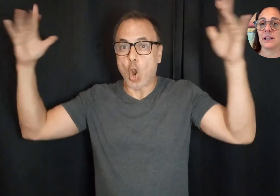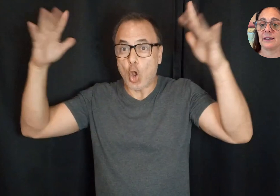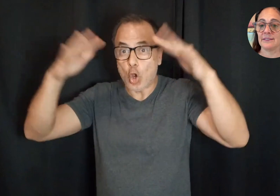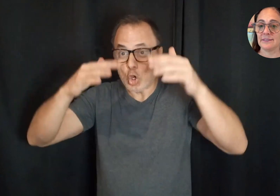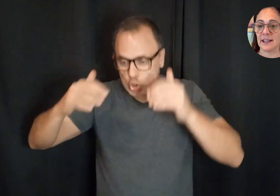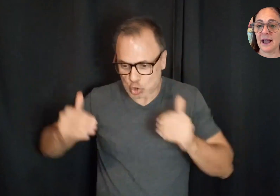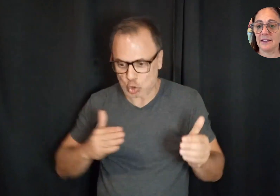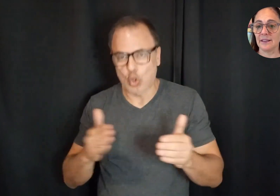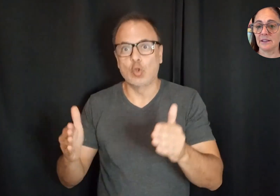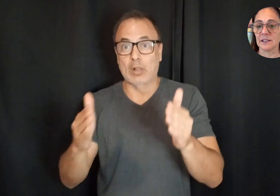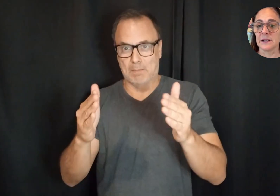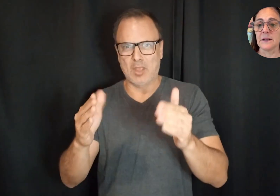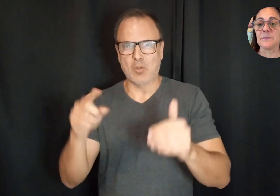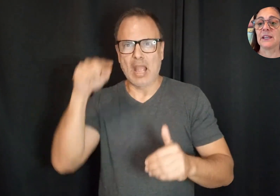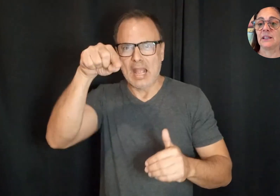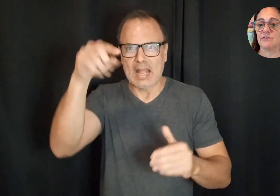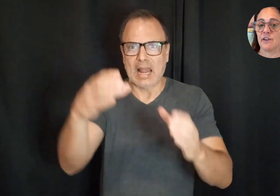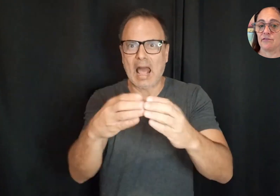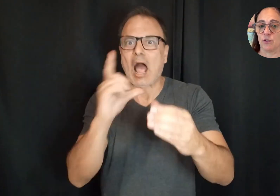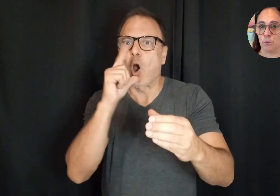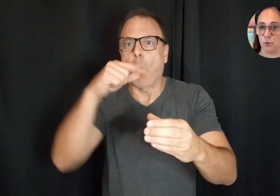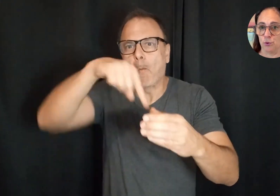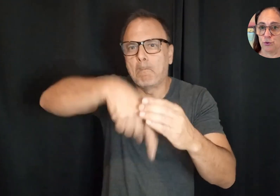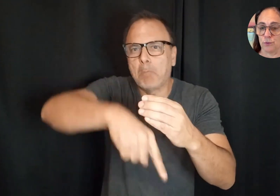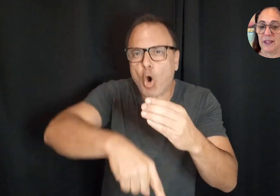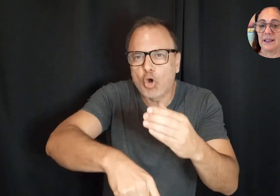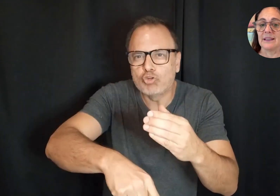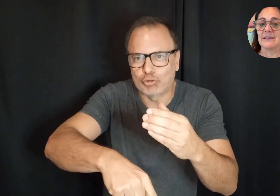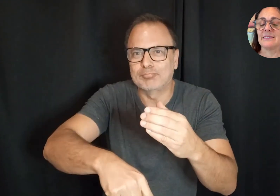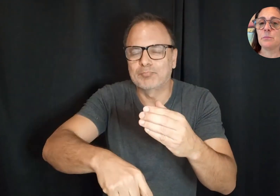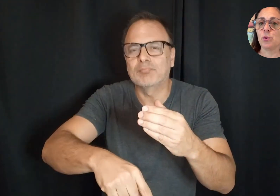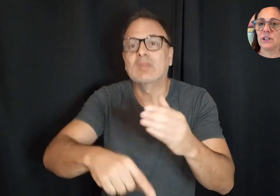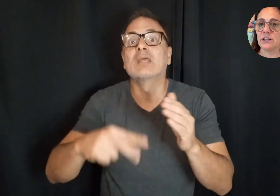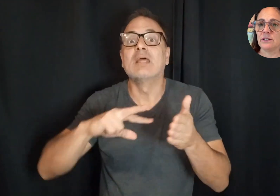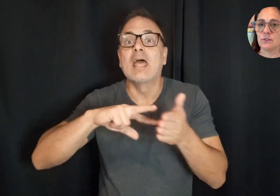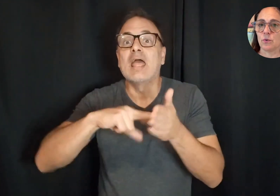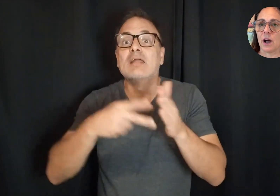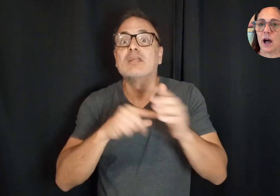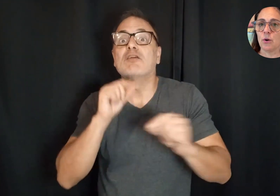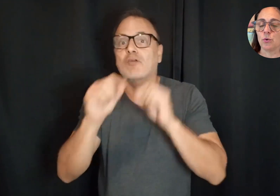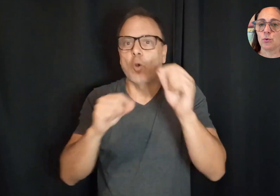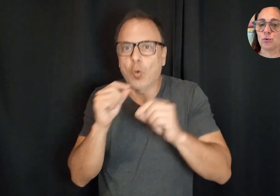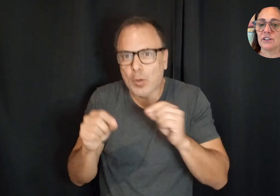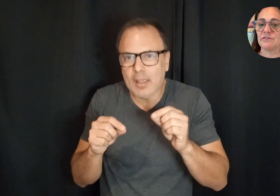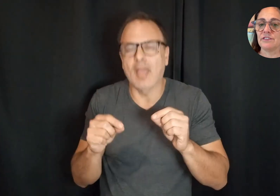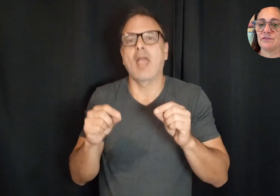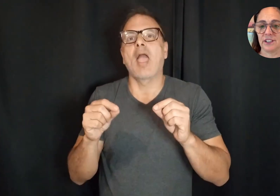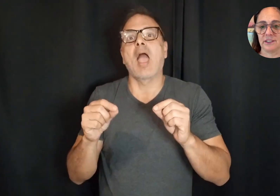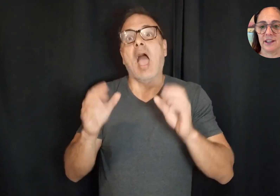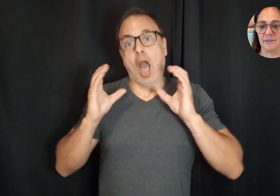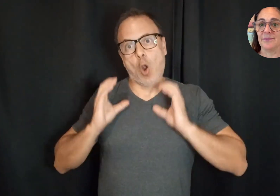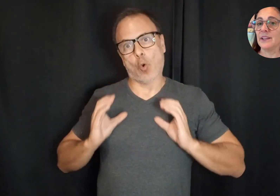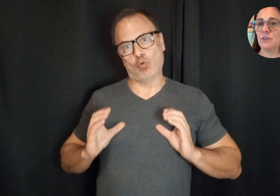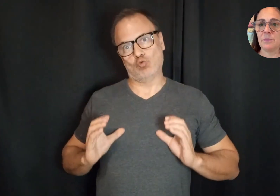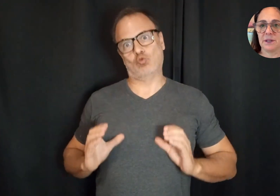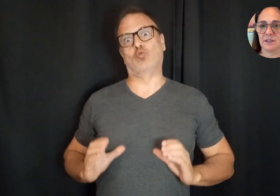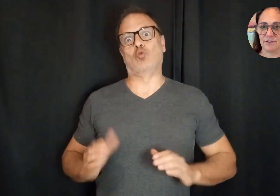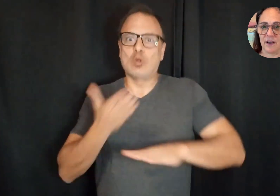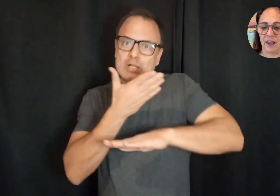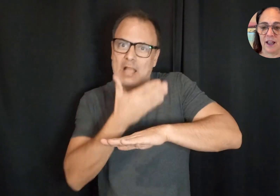a estrada que levava ao poço, simbolizam a conduta vivida, não apenas